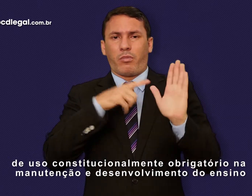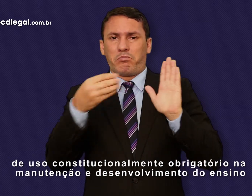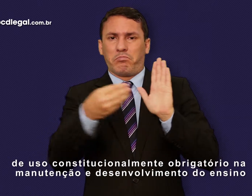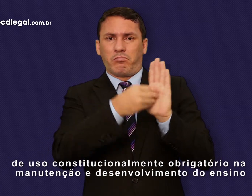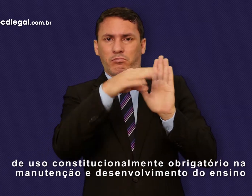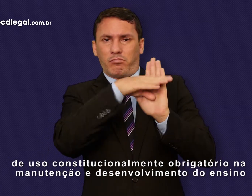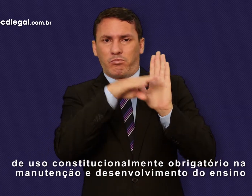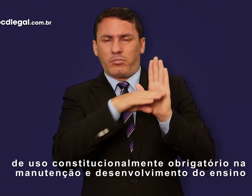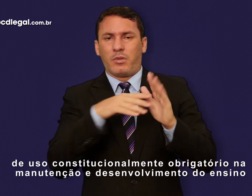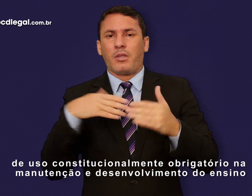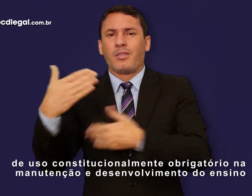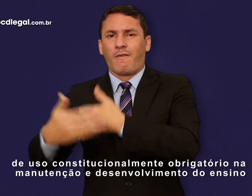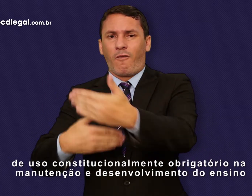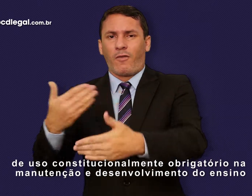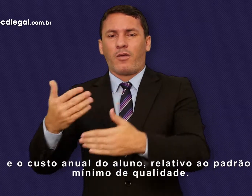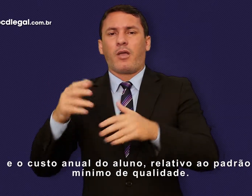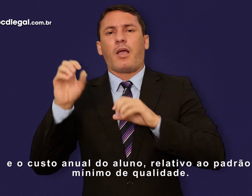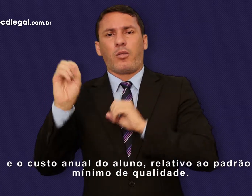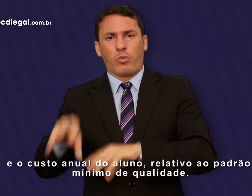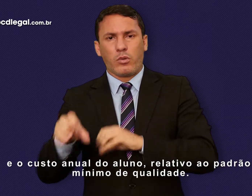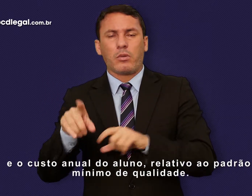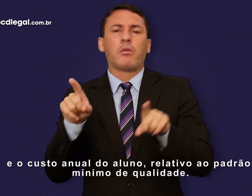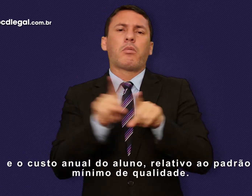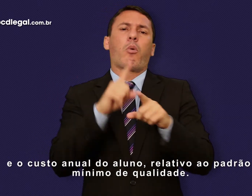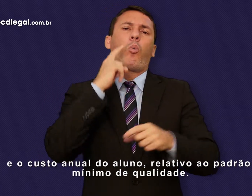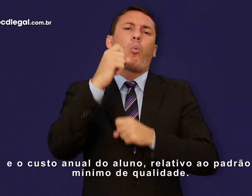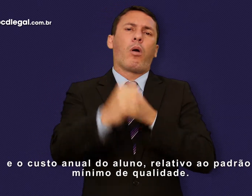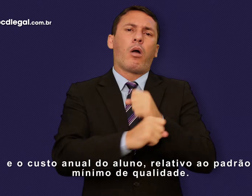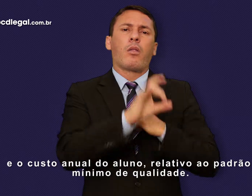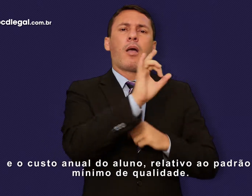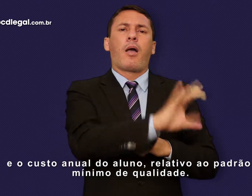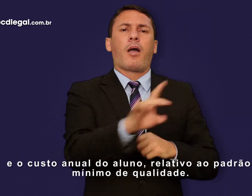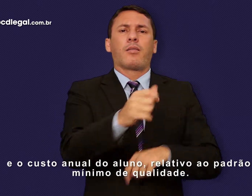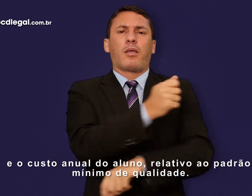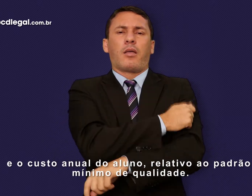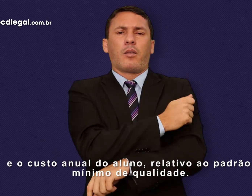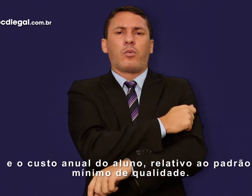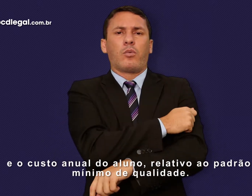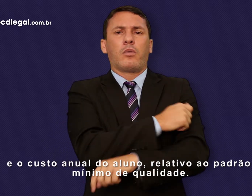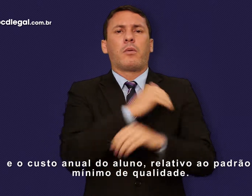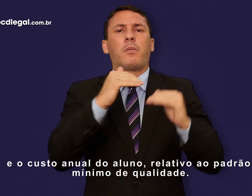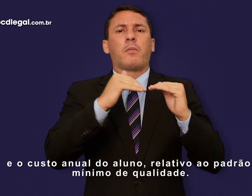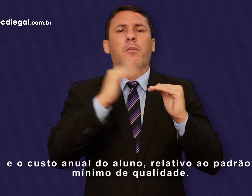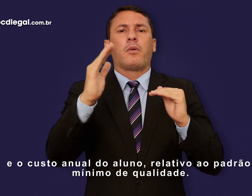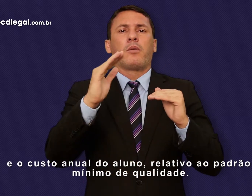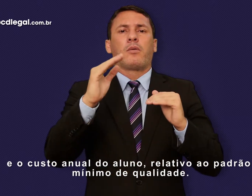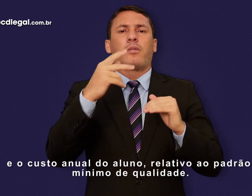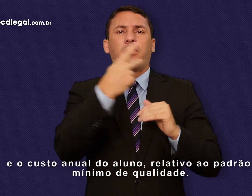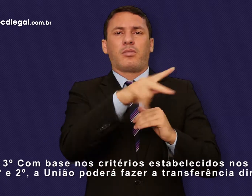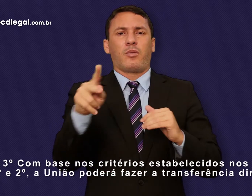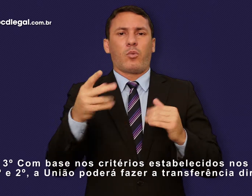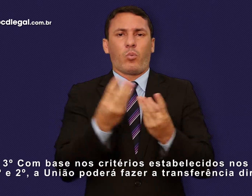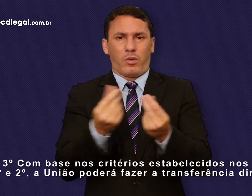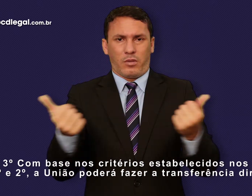manutenção e desenvolvimento do ensino e o custo anual do aluno relativo ao padrão mínimo de qualidade. Parágrafo